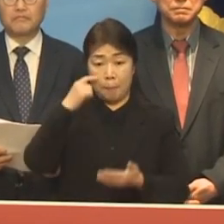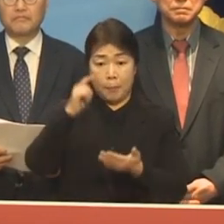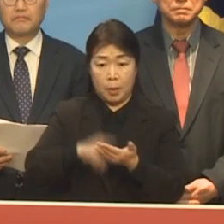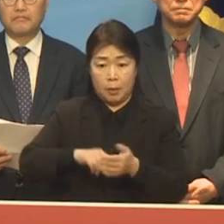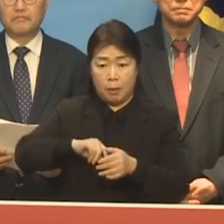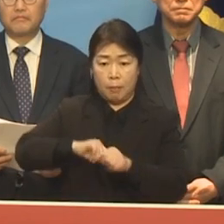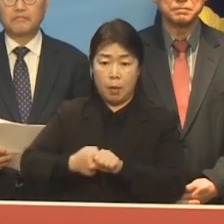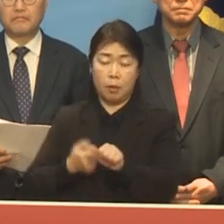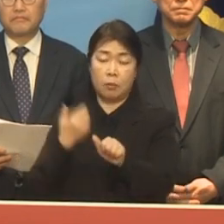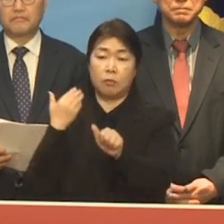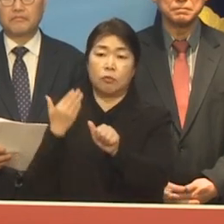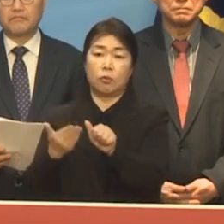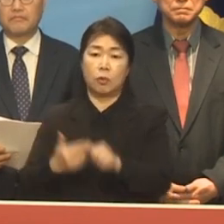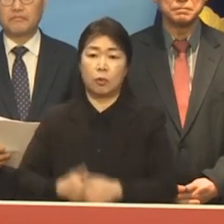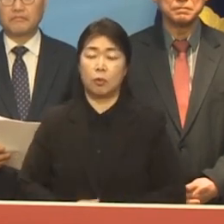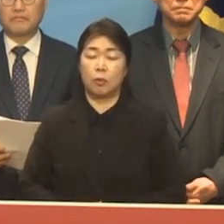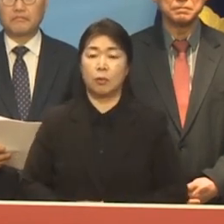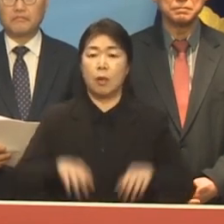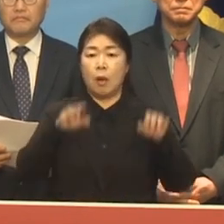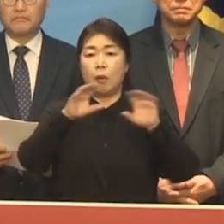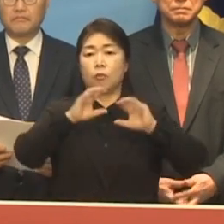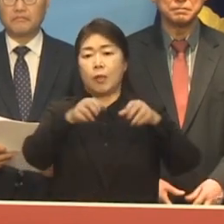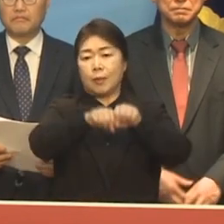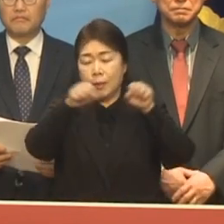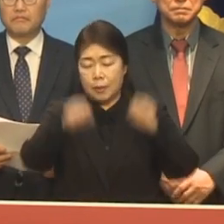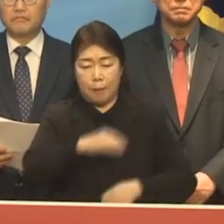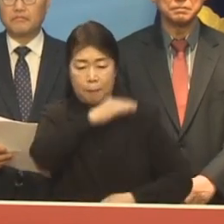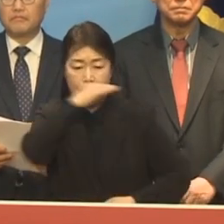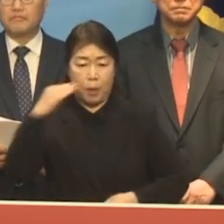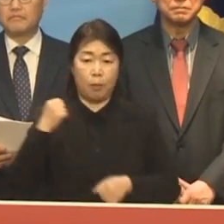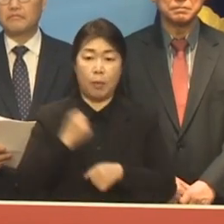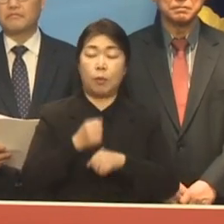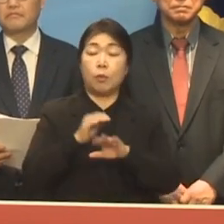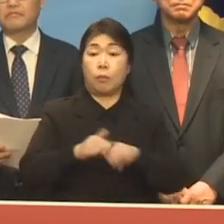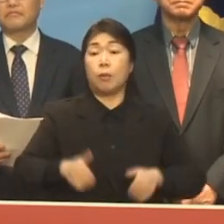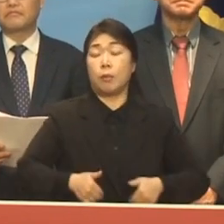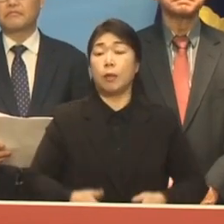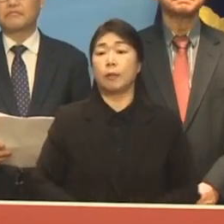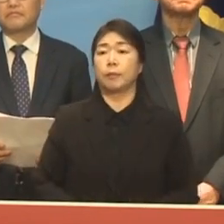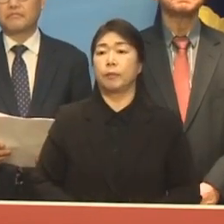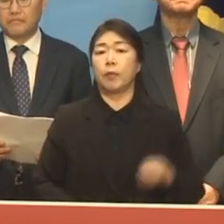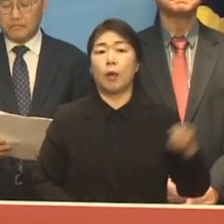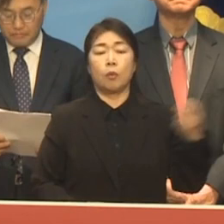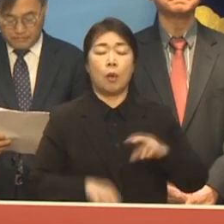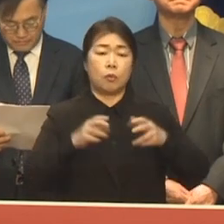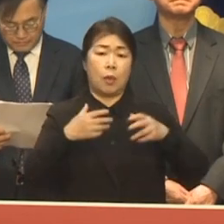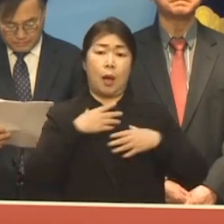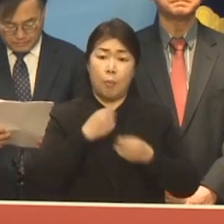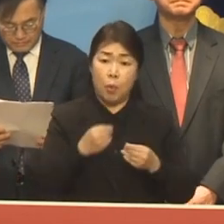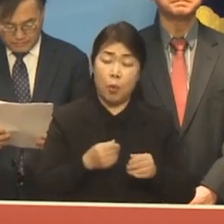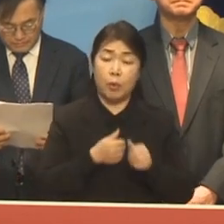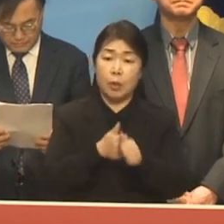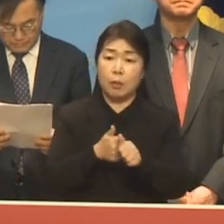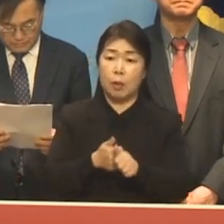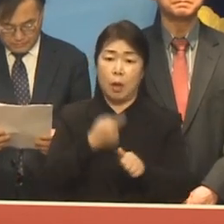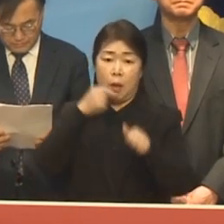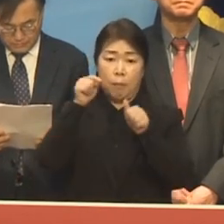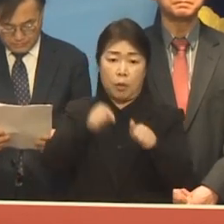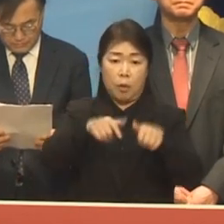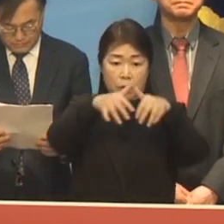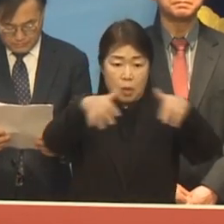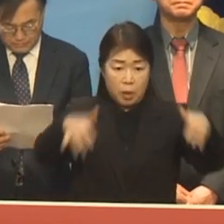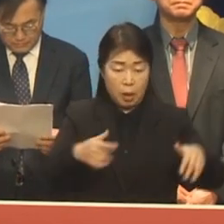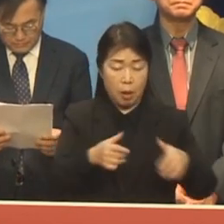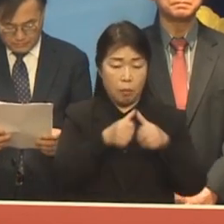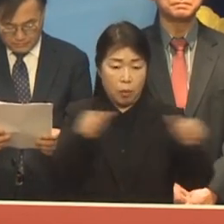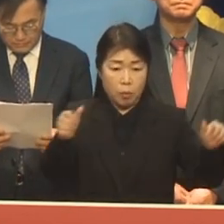오염된 국가 시스템을 바로 잡아야 할 것입니다. 또한 국가 안보상의 명령체계를